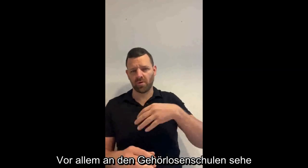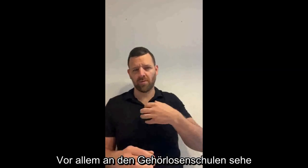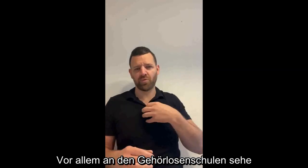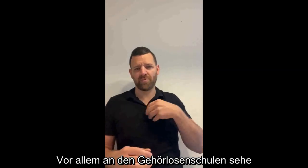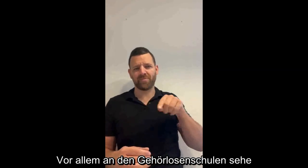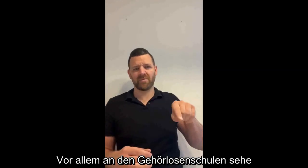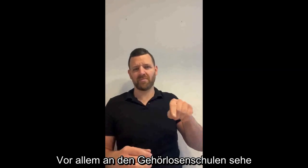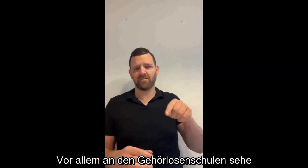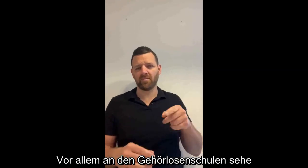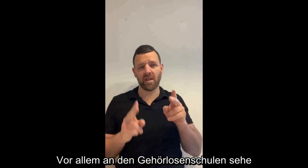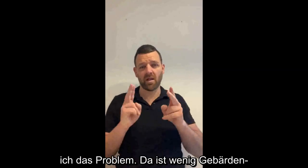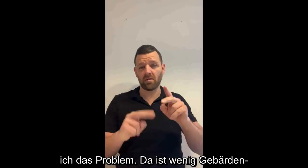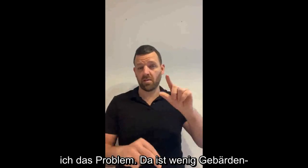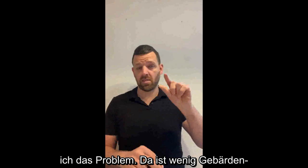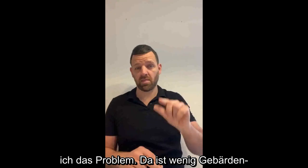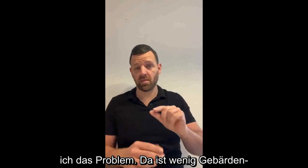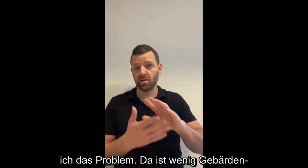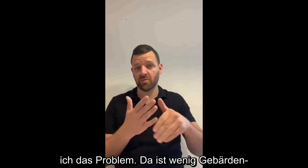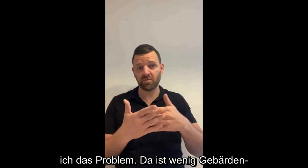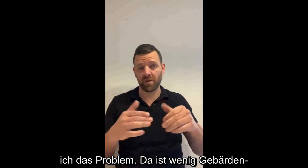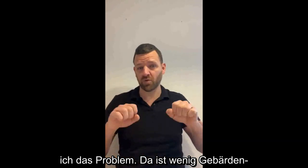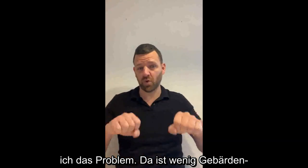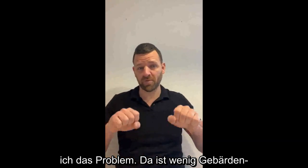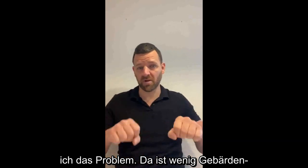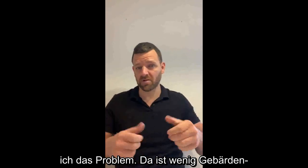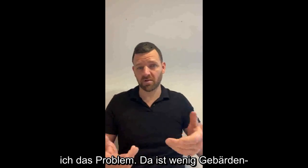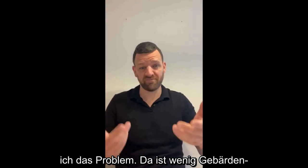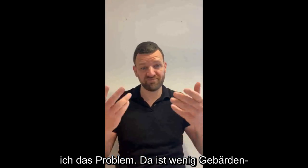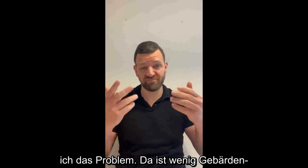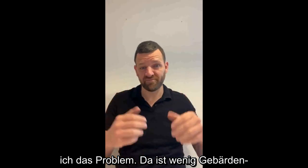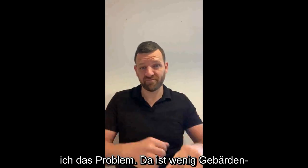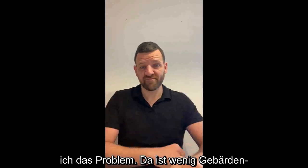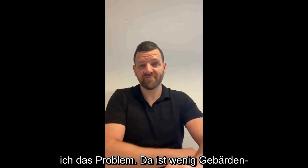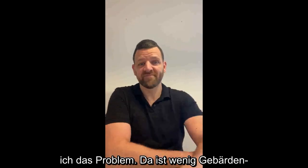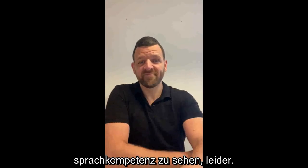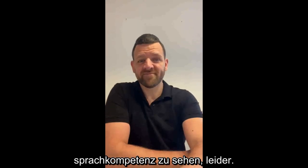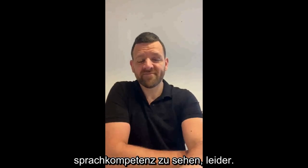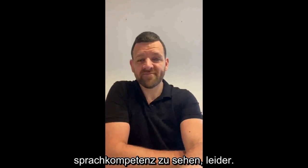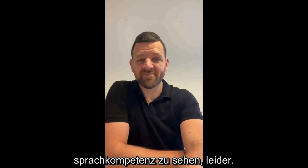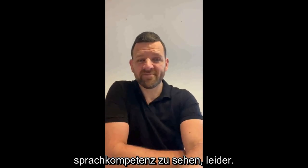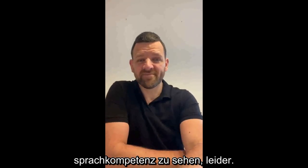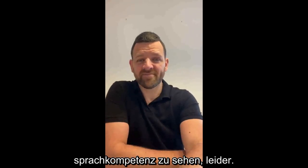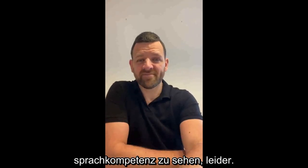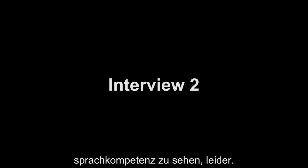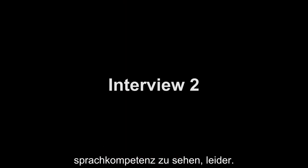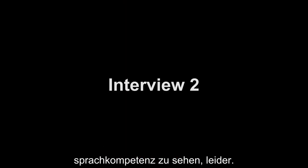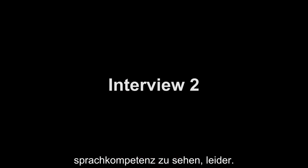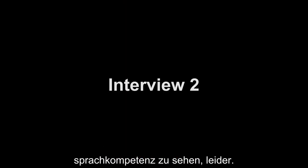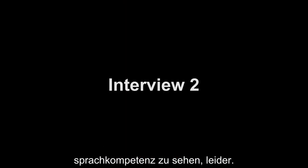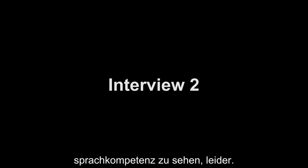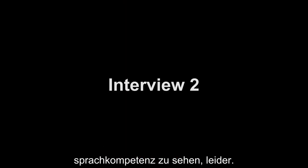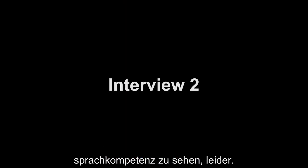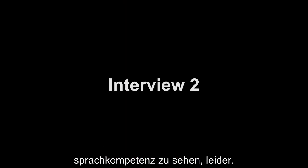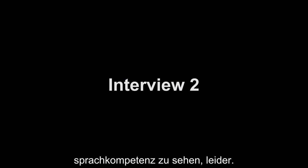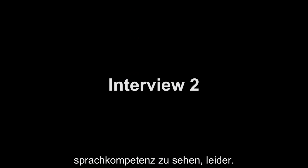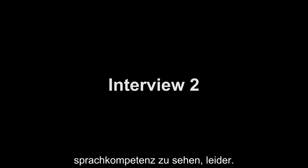vor allem an den gehörlosen Schulen sehe ich das Problem da ist wenig Gebärdensprachkompetenz zu sehen leider